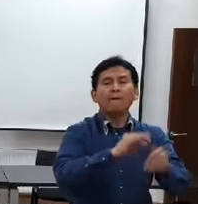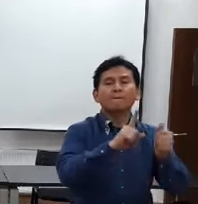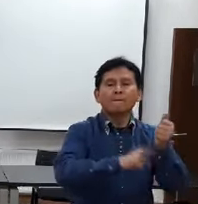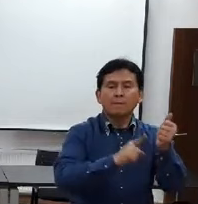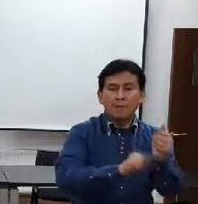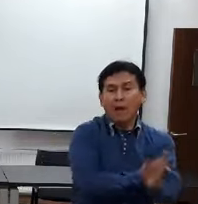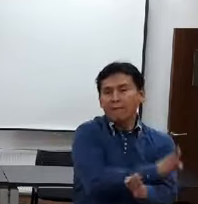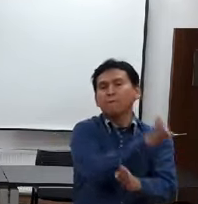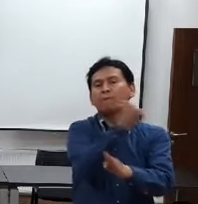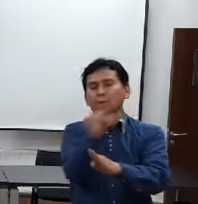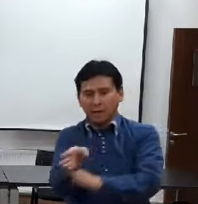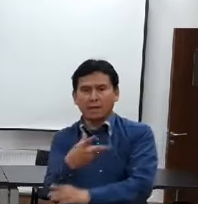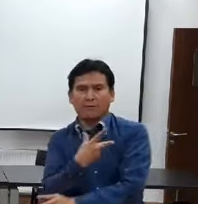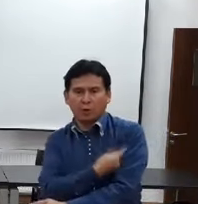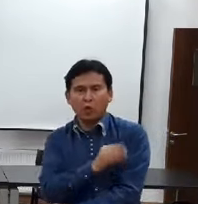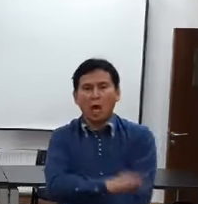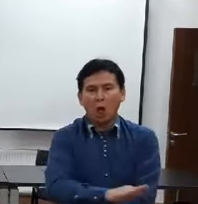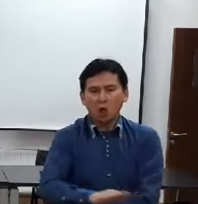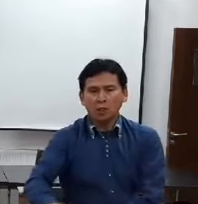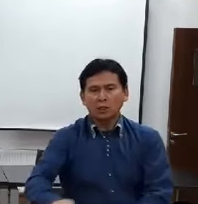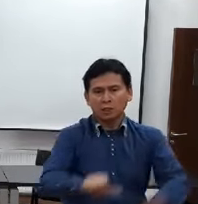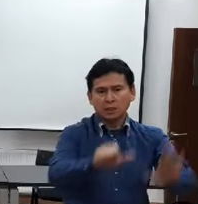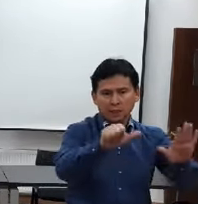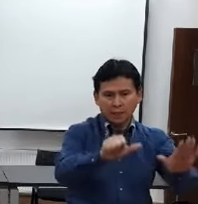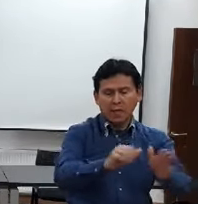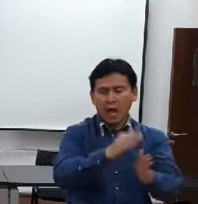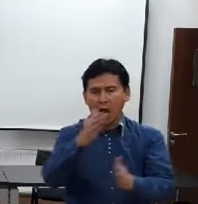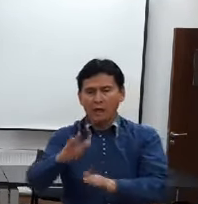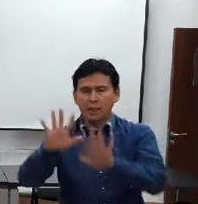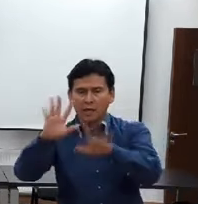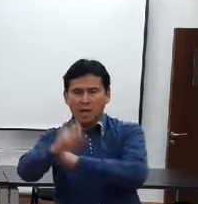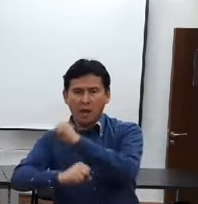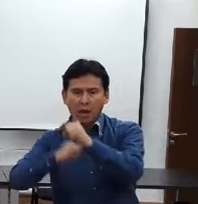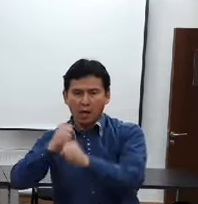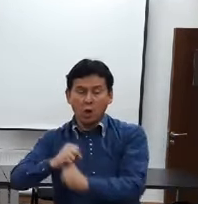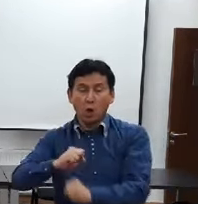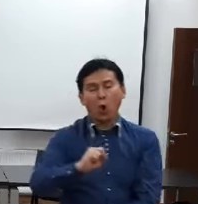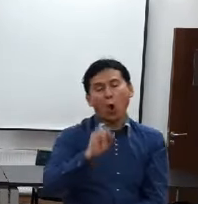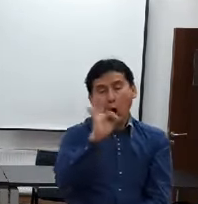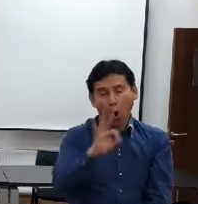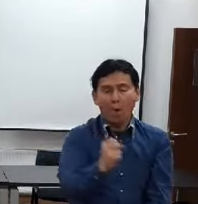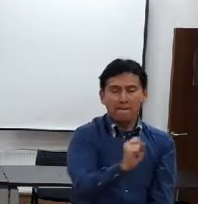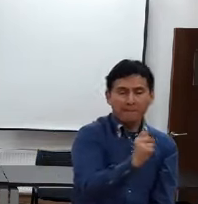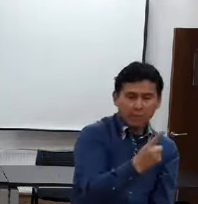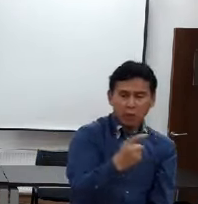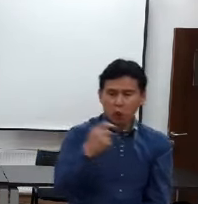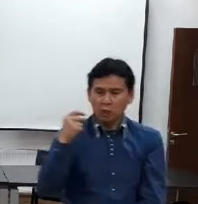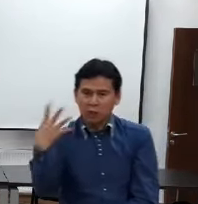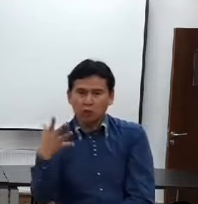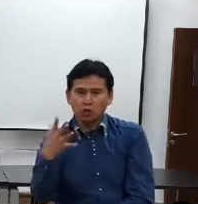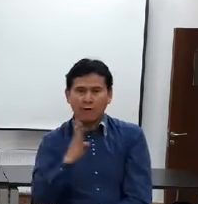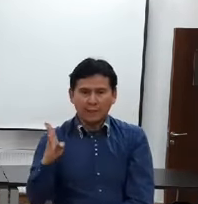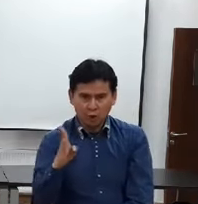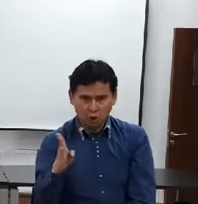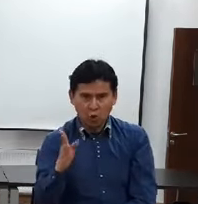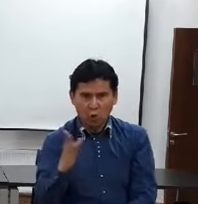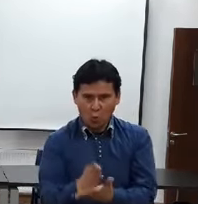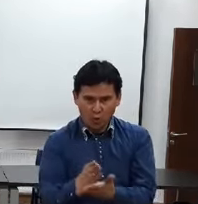a ir a vacunar a los niños entre 6 a 10 años o de primero a quinto básico, niños que pueden